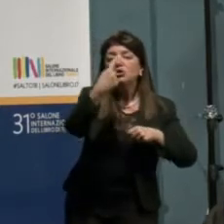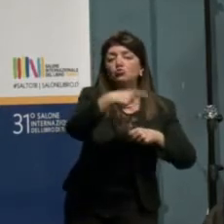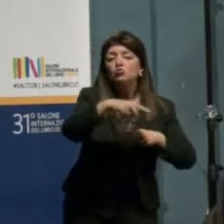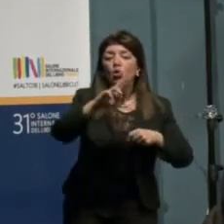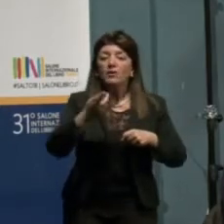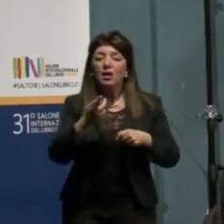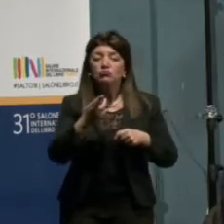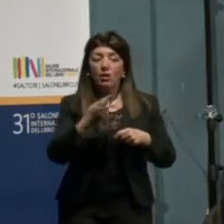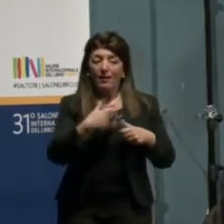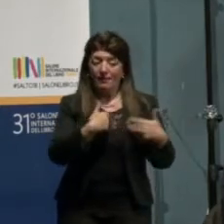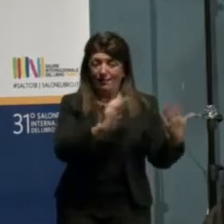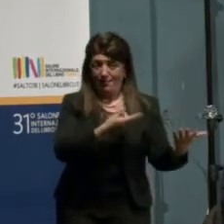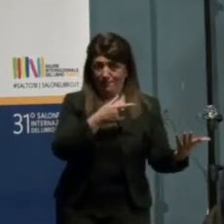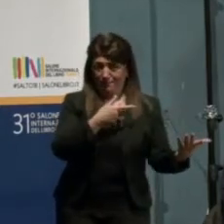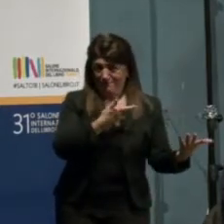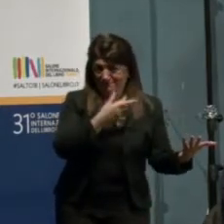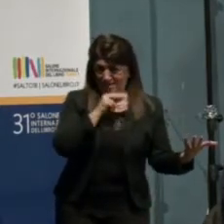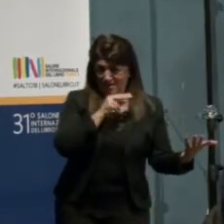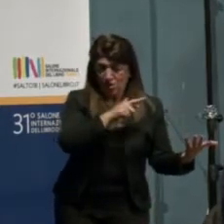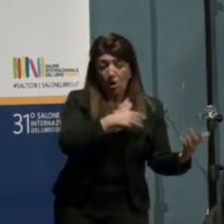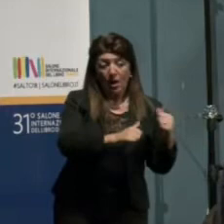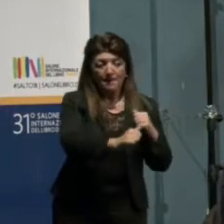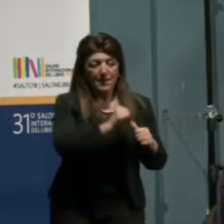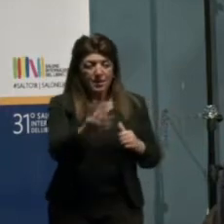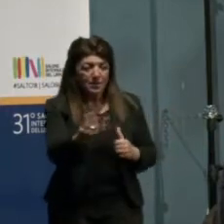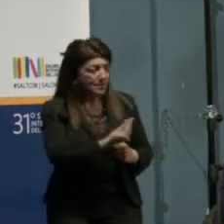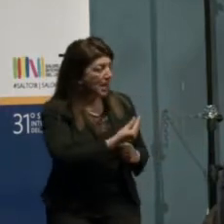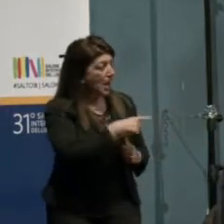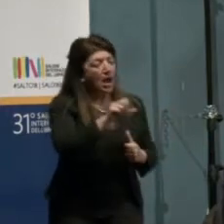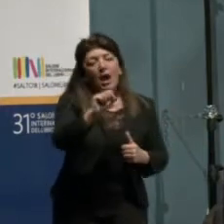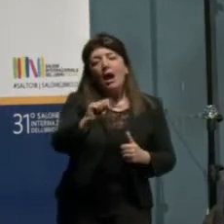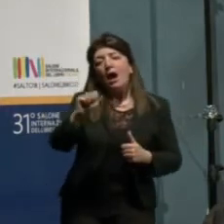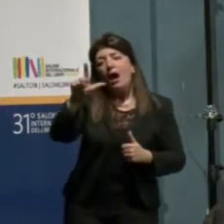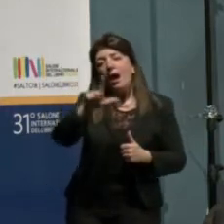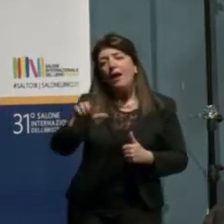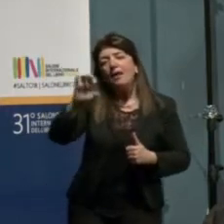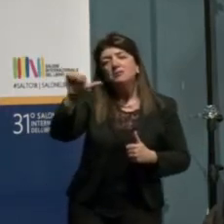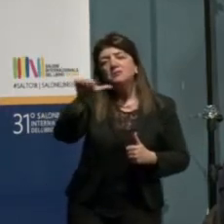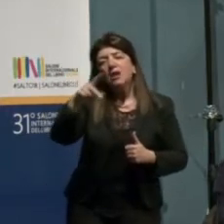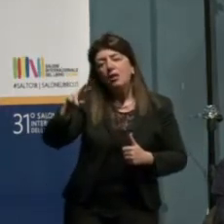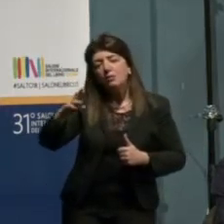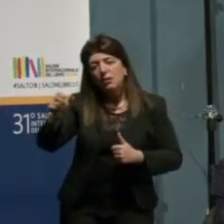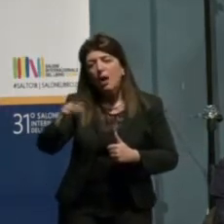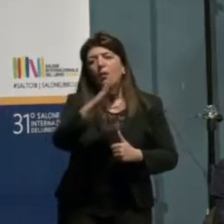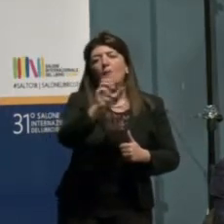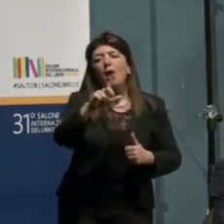poco darò la parola prima prova legale sandra ballerini che è qui ci portasse